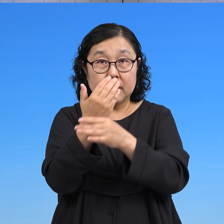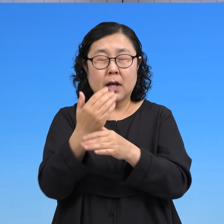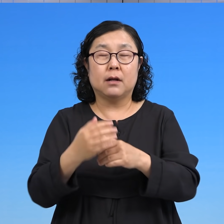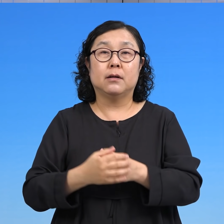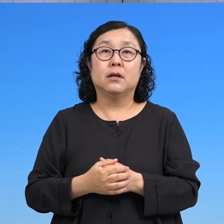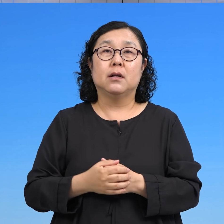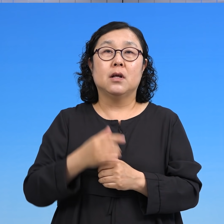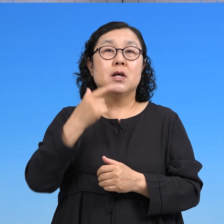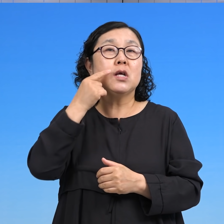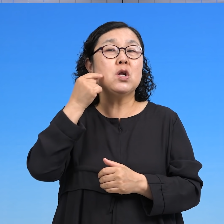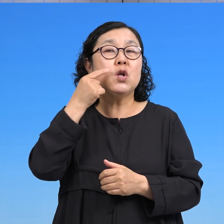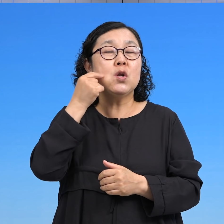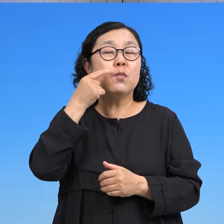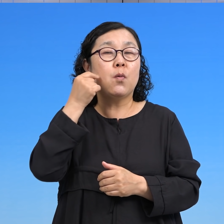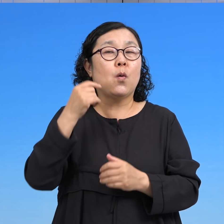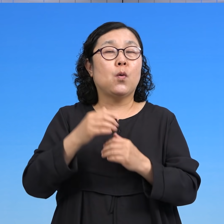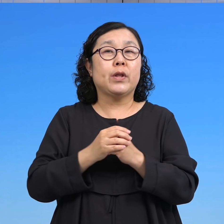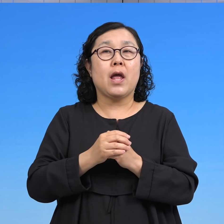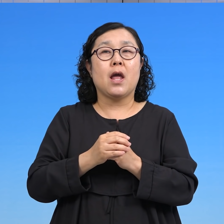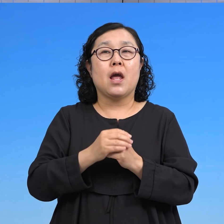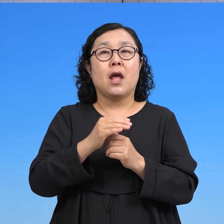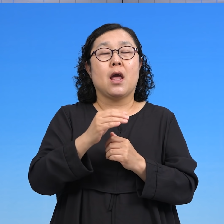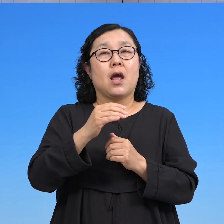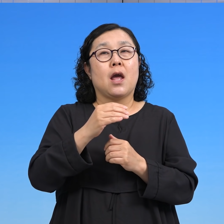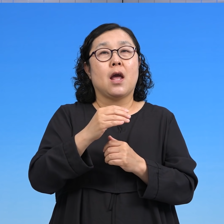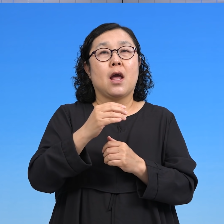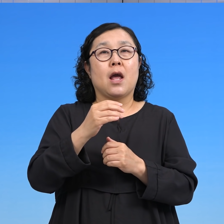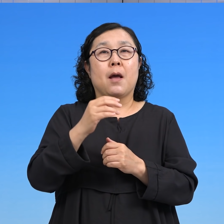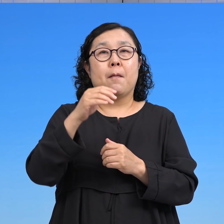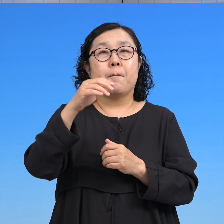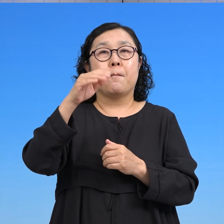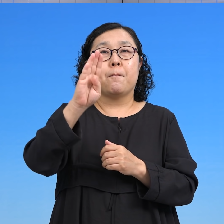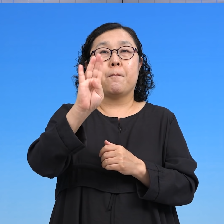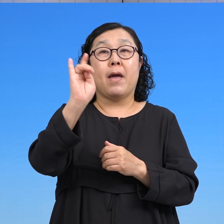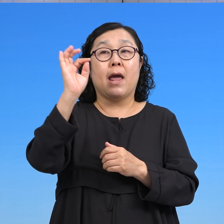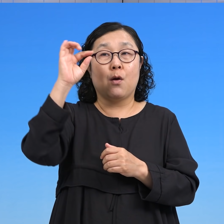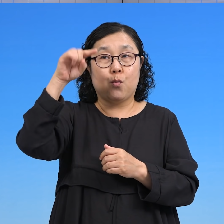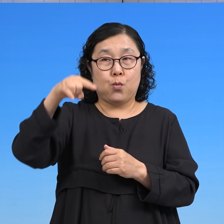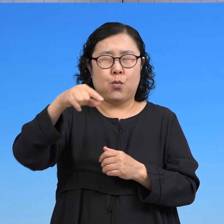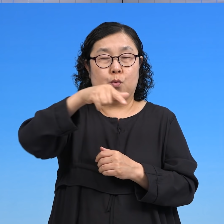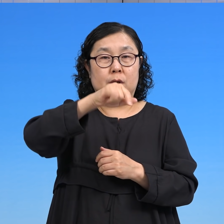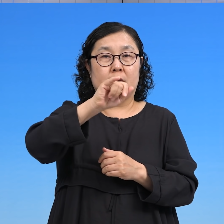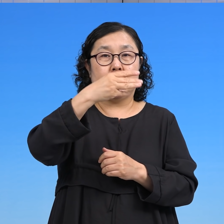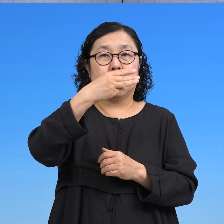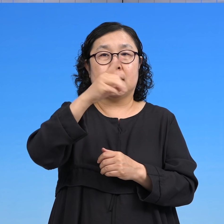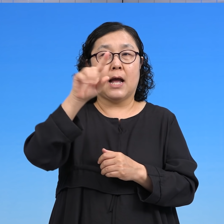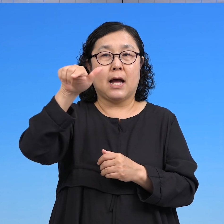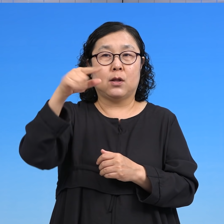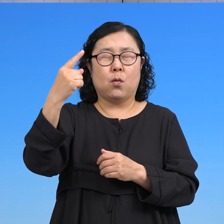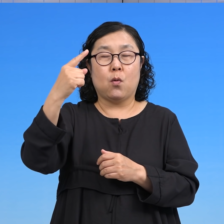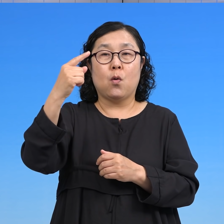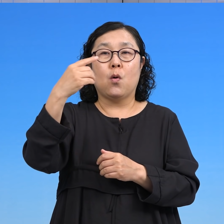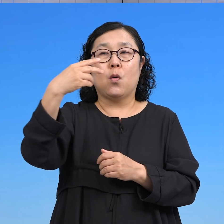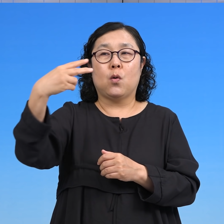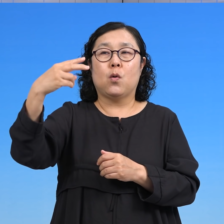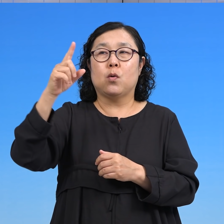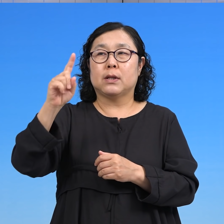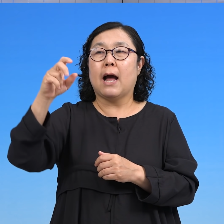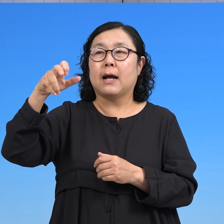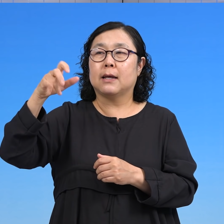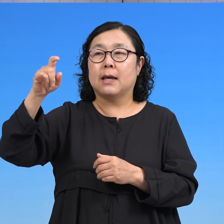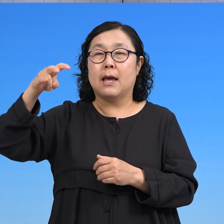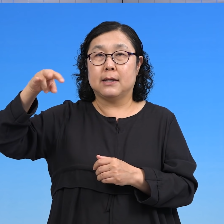있는데요. 일본의 감독 겸 배우라고 하는데요. 기타노 다케시라는 분이 이 가족과 관련해서